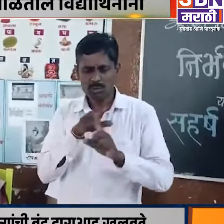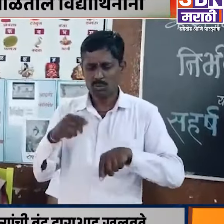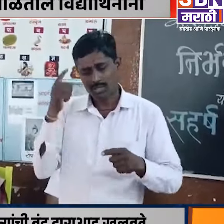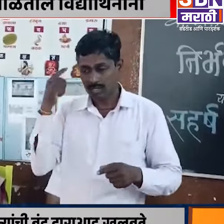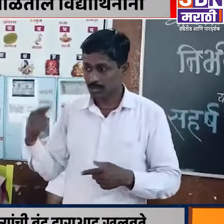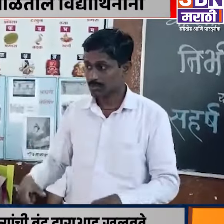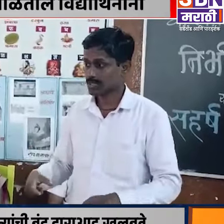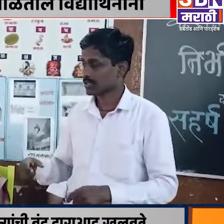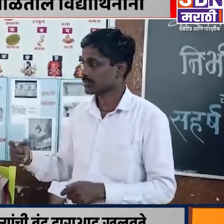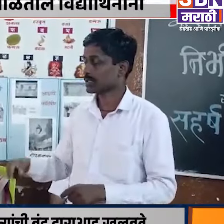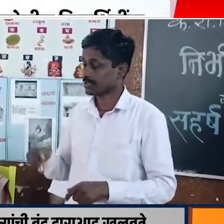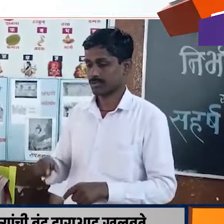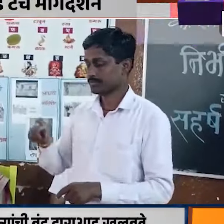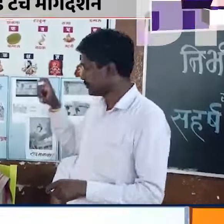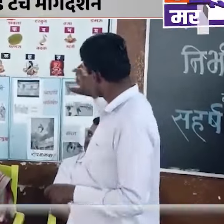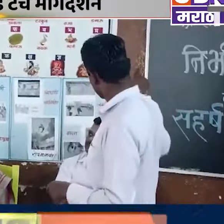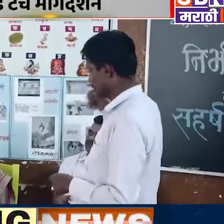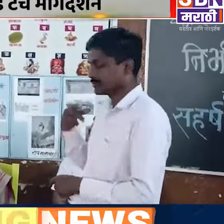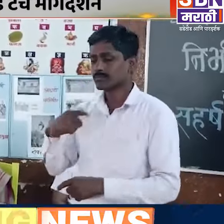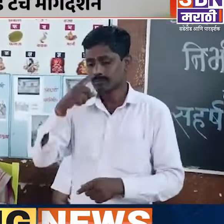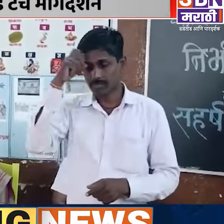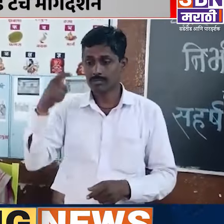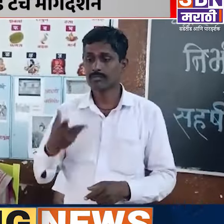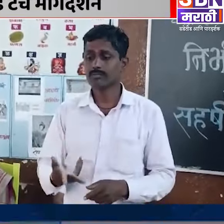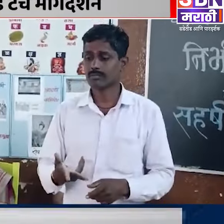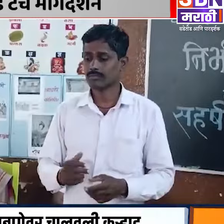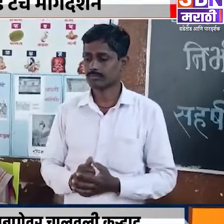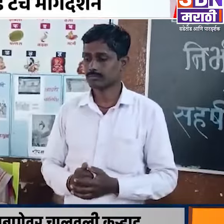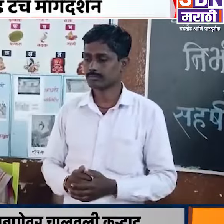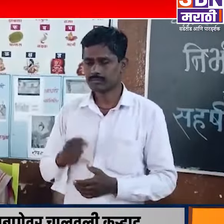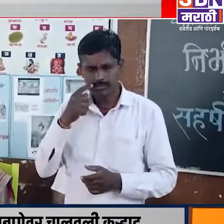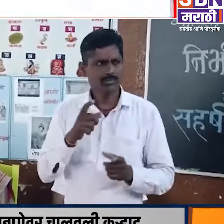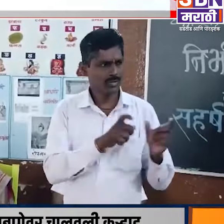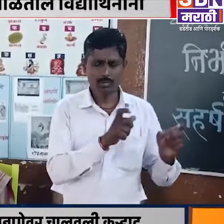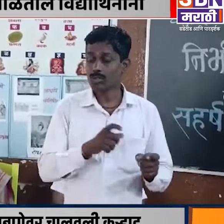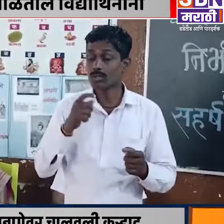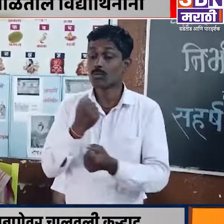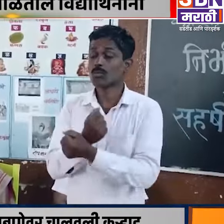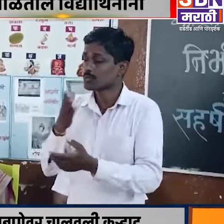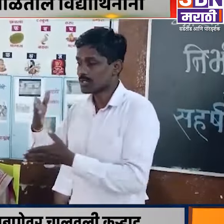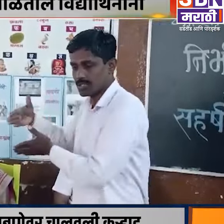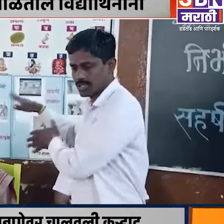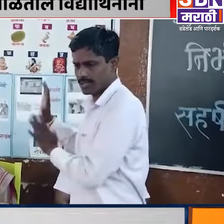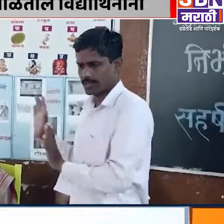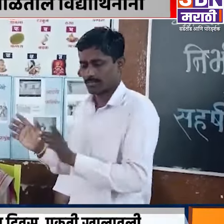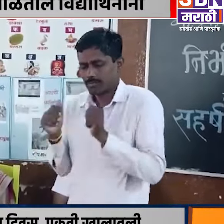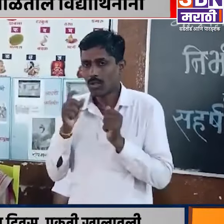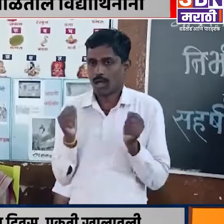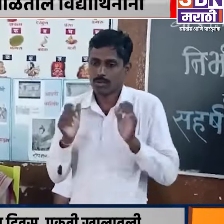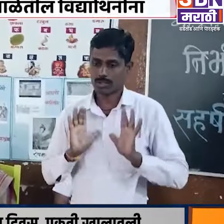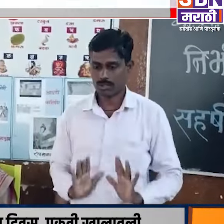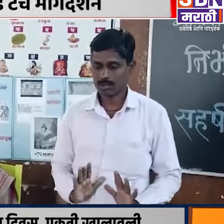मार्गदर्शन विद्यार्थिनींना तक्रारीसाठी निर्भयपणे पुढे येण्याचा आवाहन बदलापूरच्या घटनेच्या अनुषंगाने अल्पवयीन